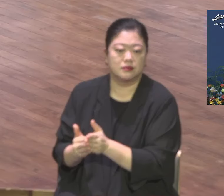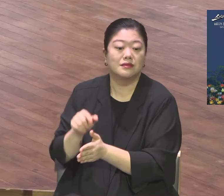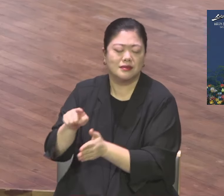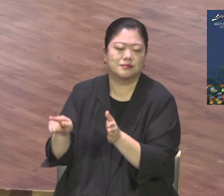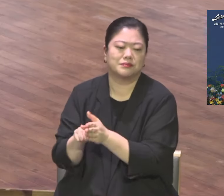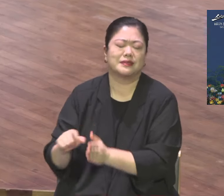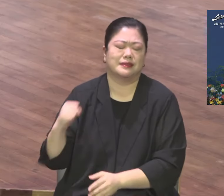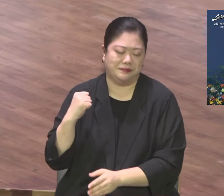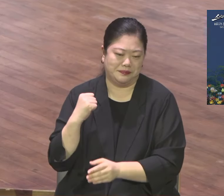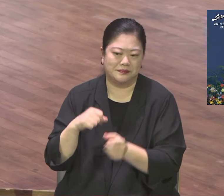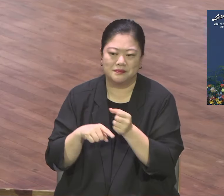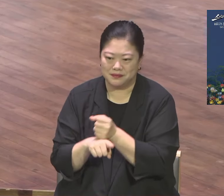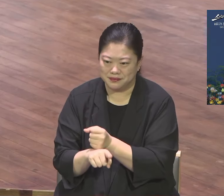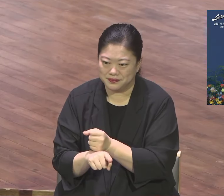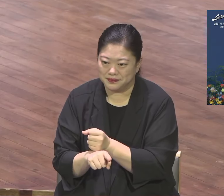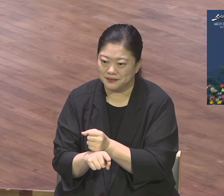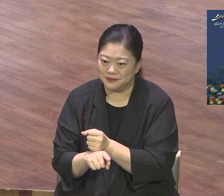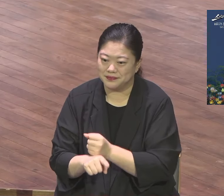내용.